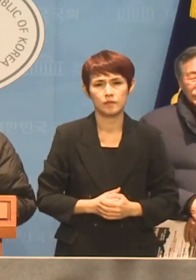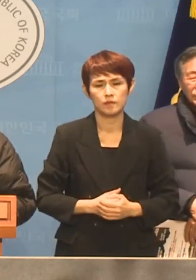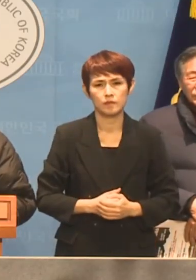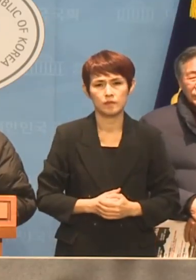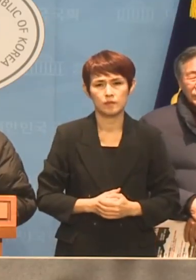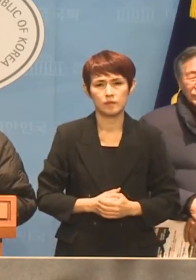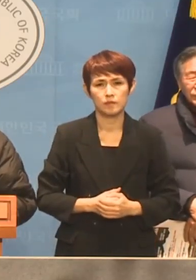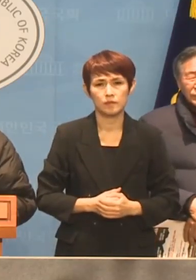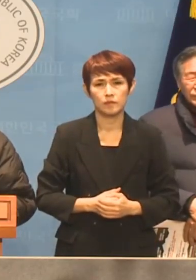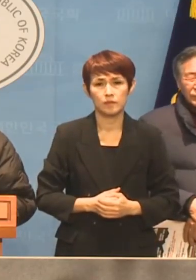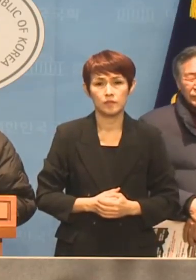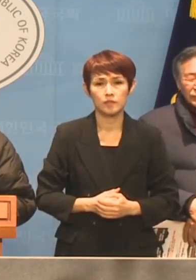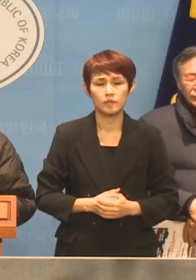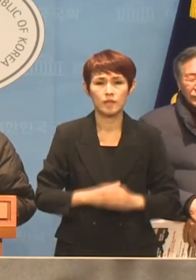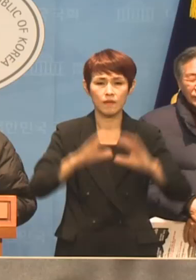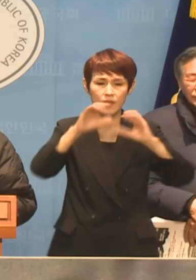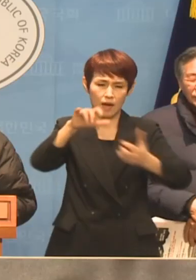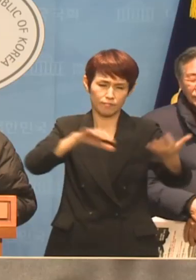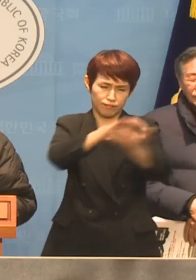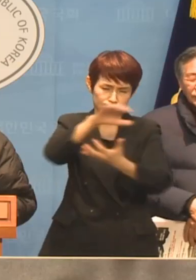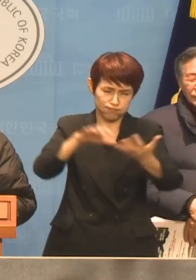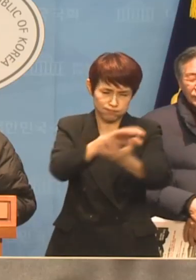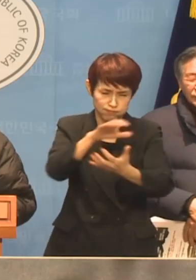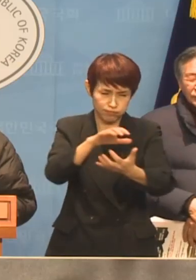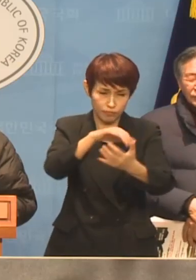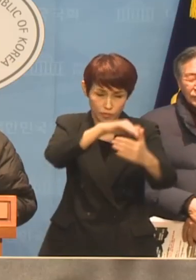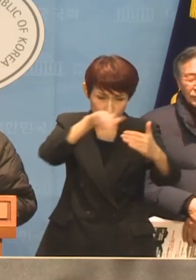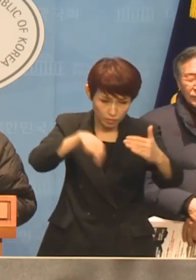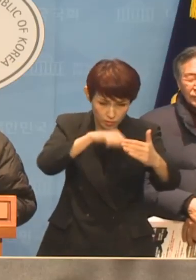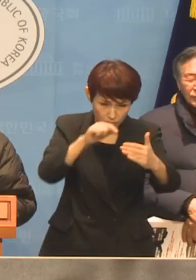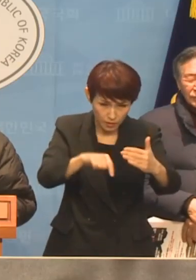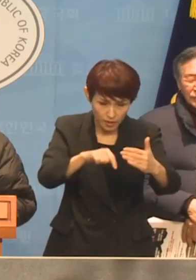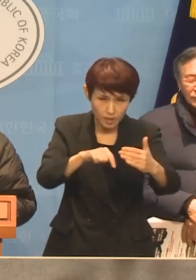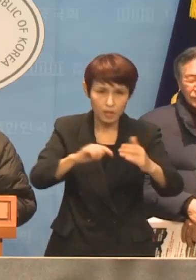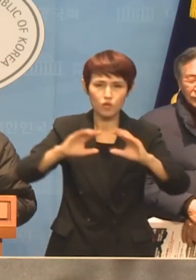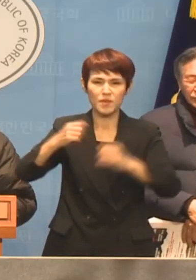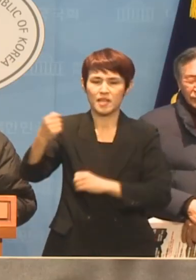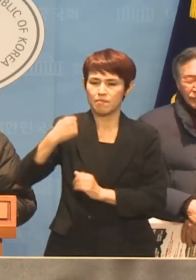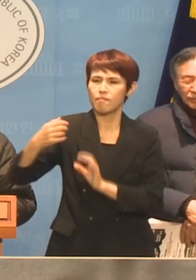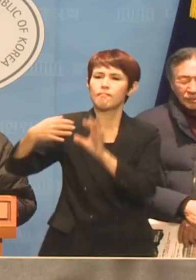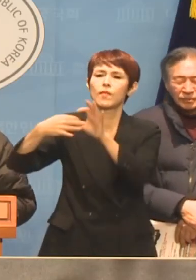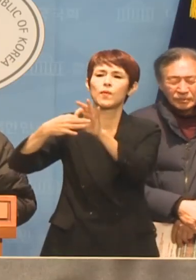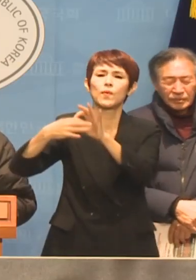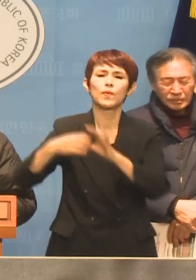이 모든 내란의 과정에 바로 국민의힘이 있다.